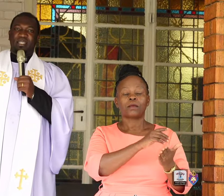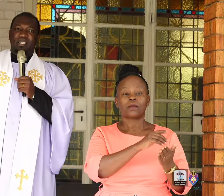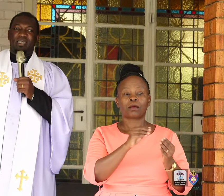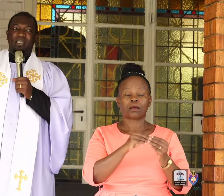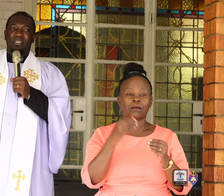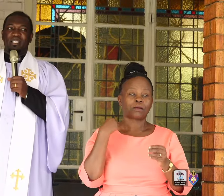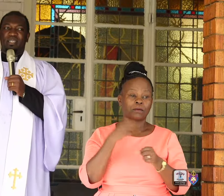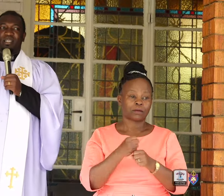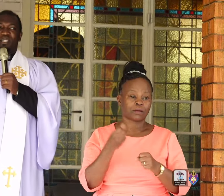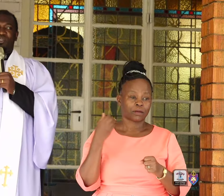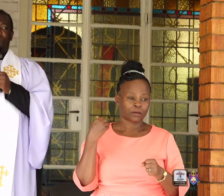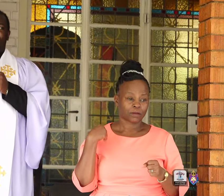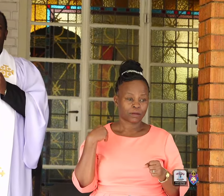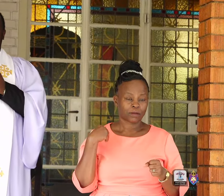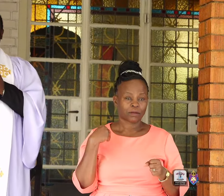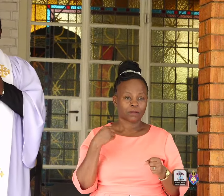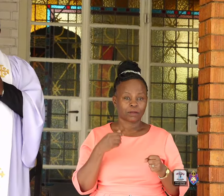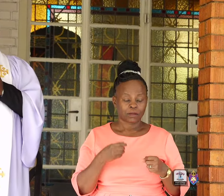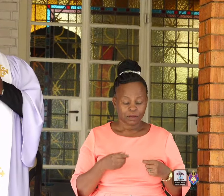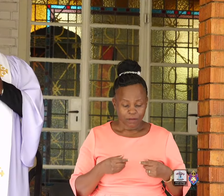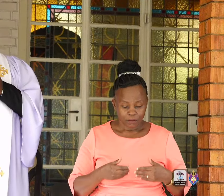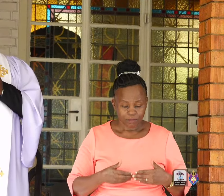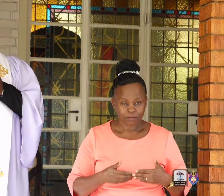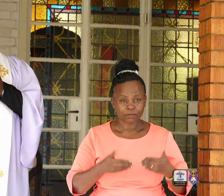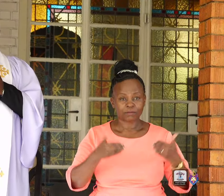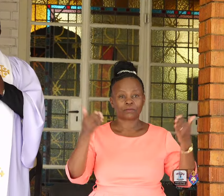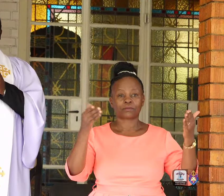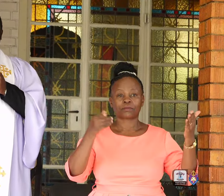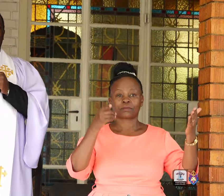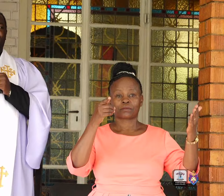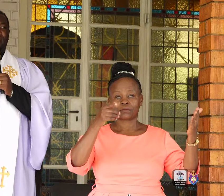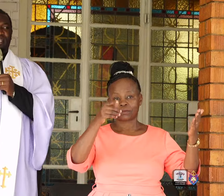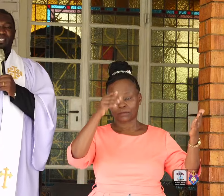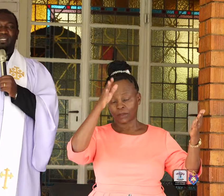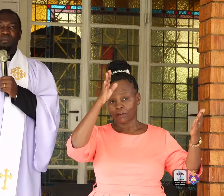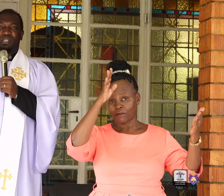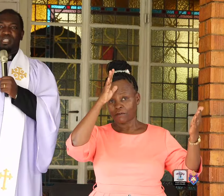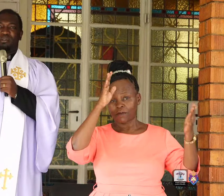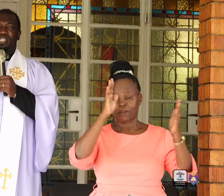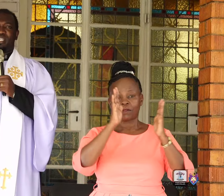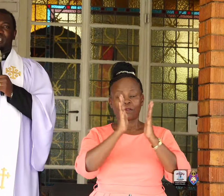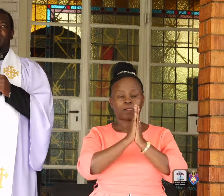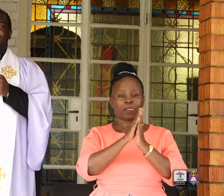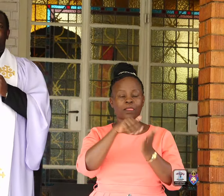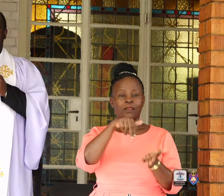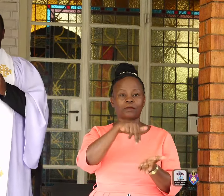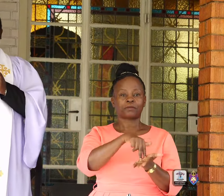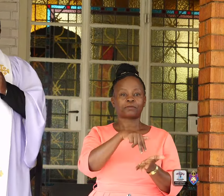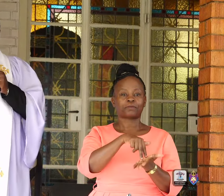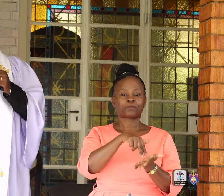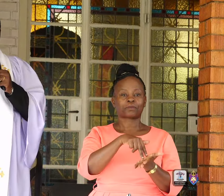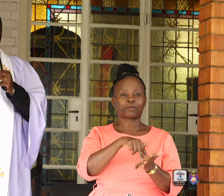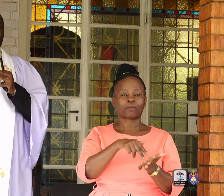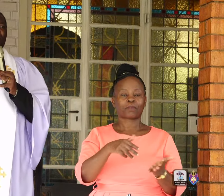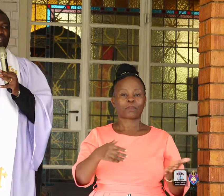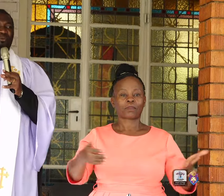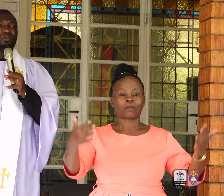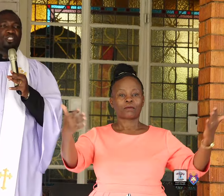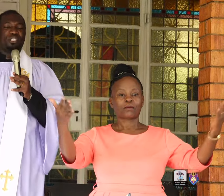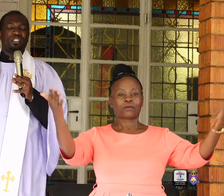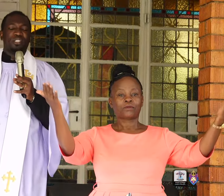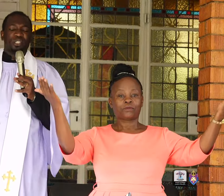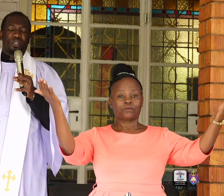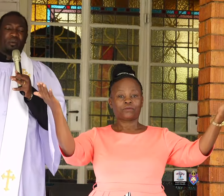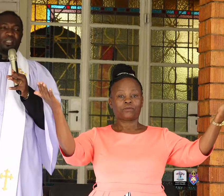ate twatule essaala ey'abaana ba Katonda. Imirira butengeredde, emikono gyo gyanjulize